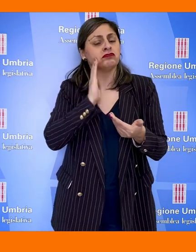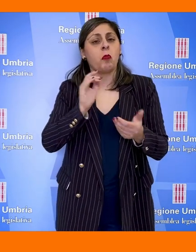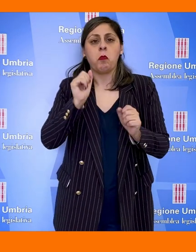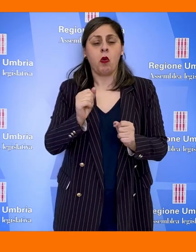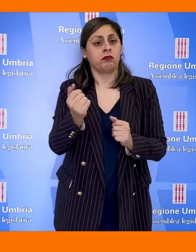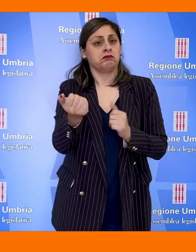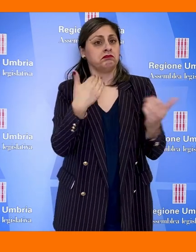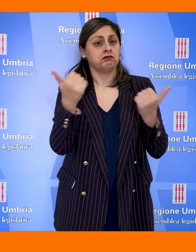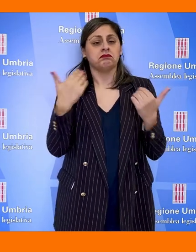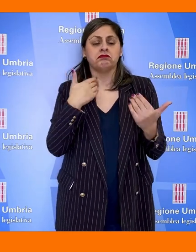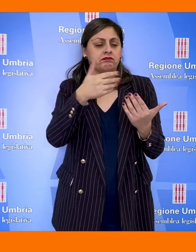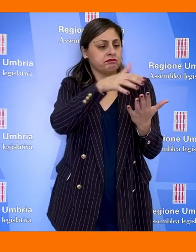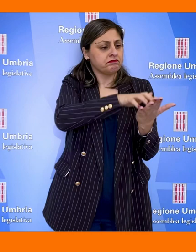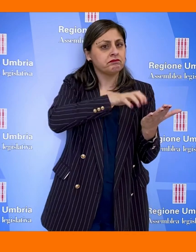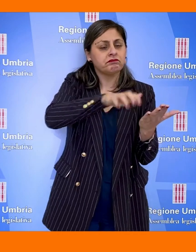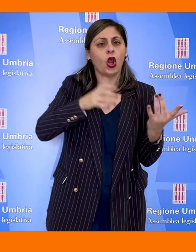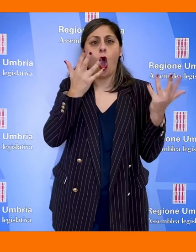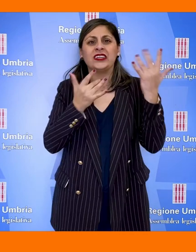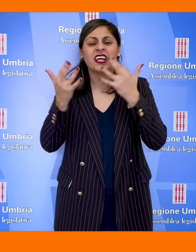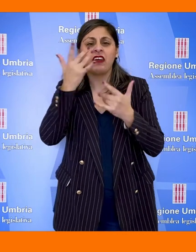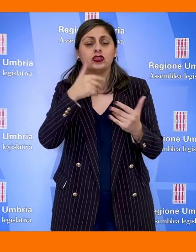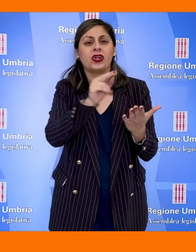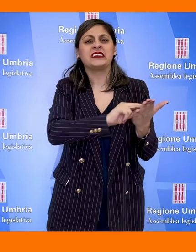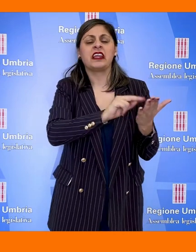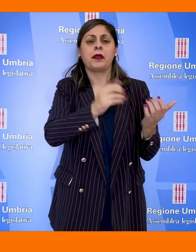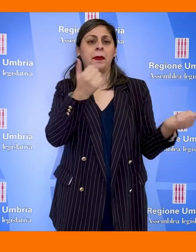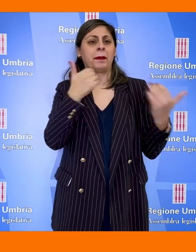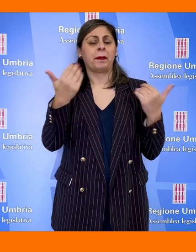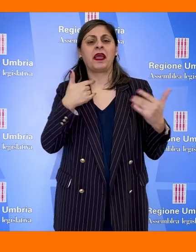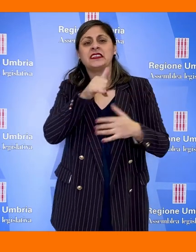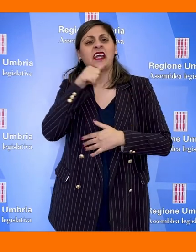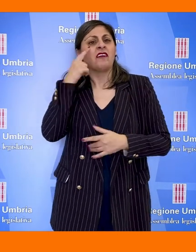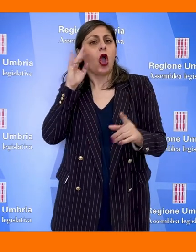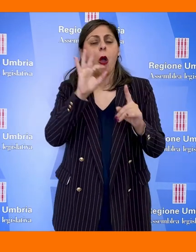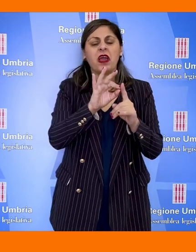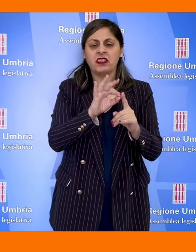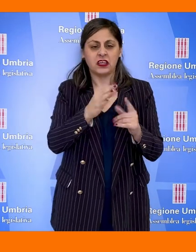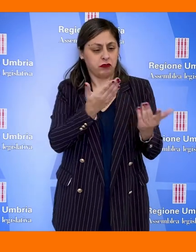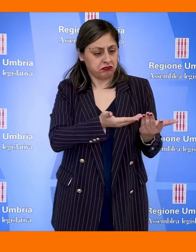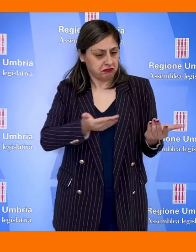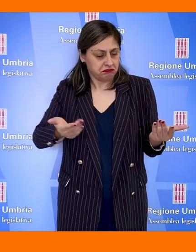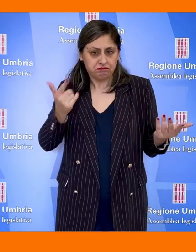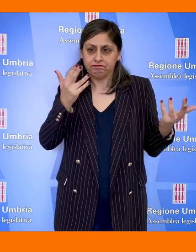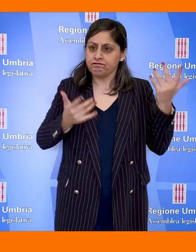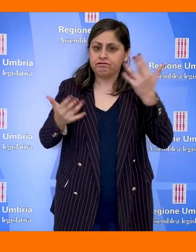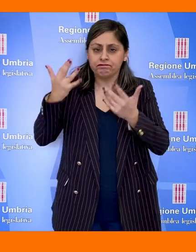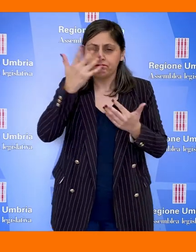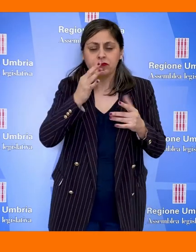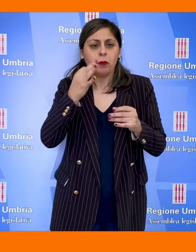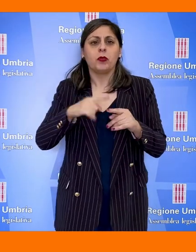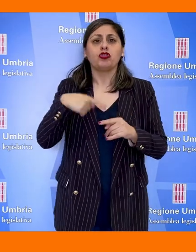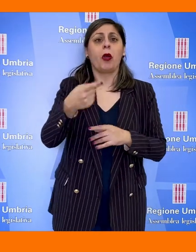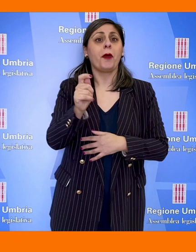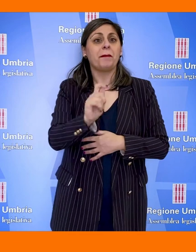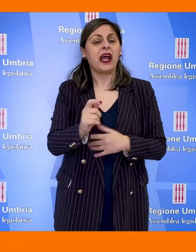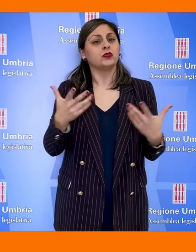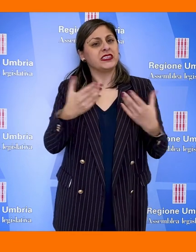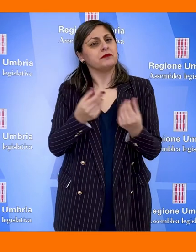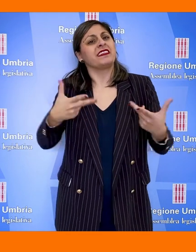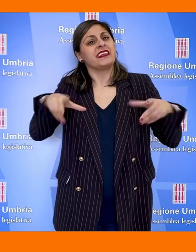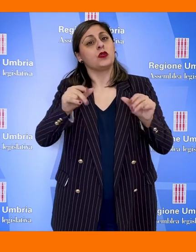Pace ha chiesto alle associazioni di depositare o far pervenire tutte le loro osservazioni in forma scritta al fine di